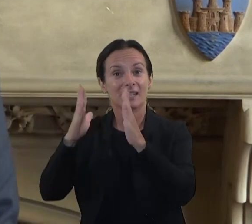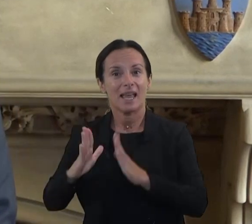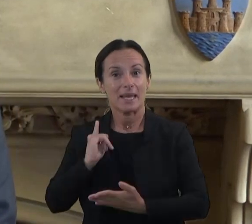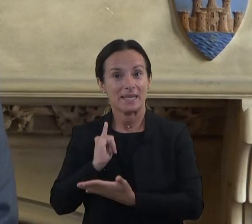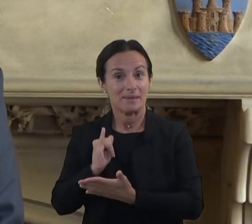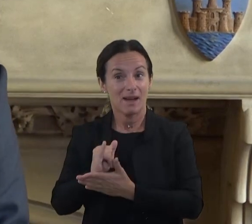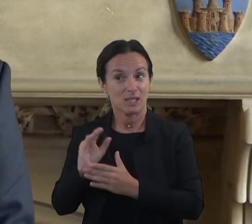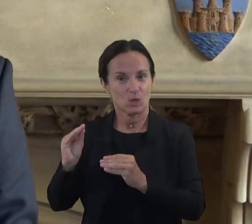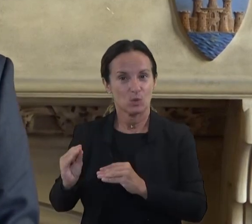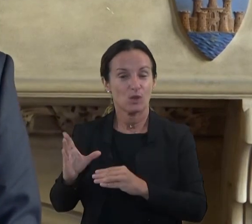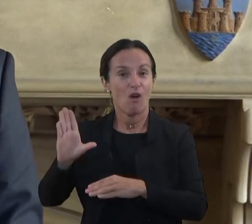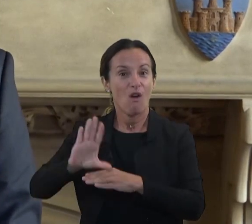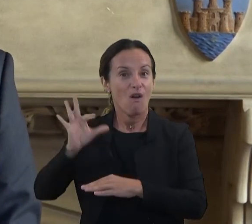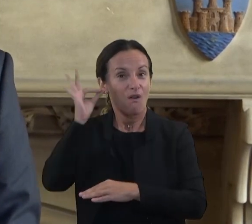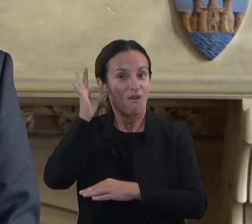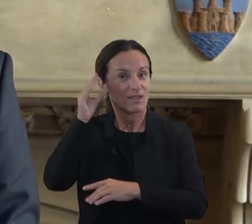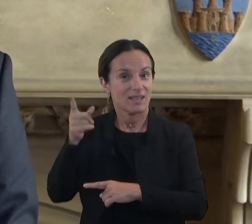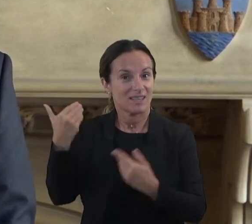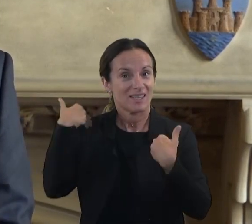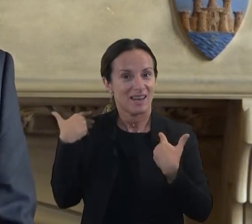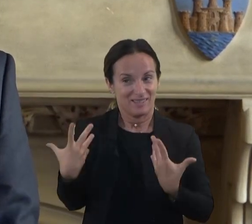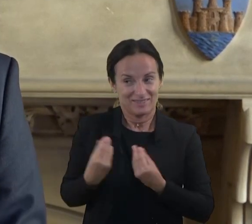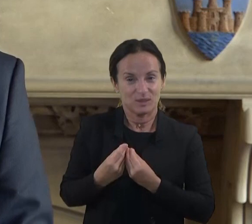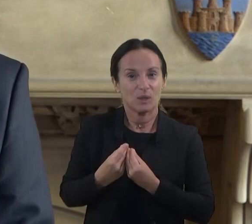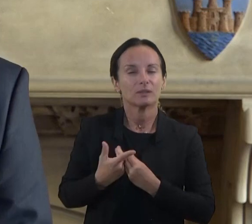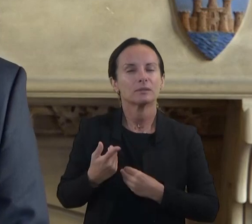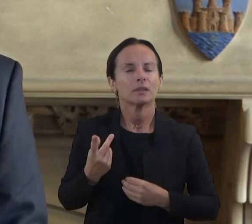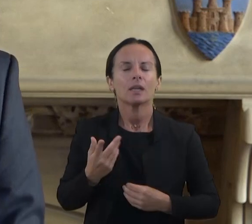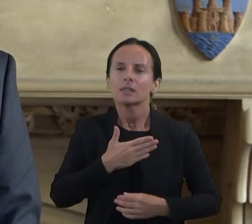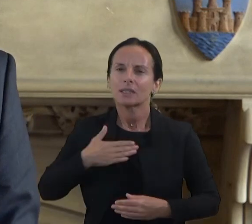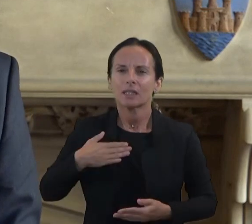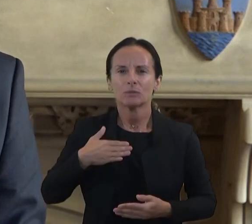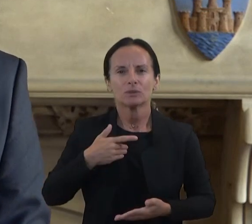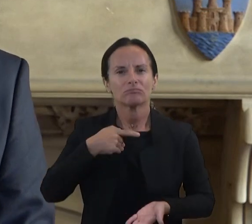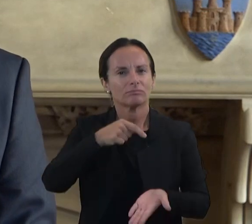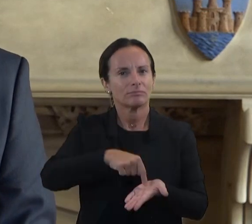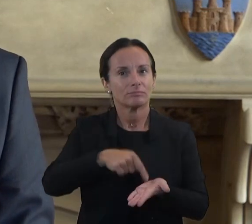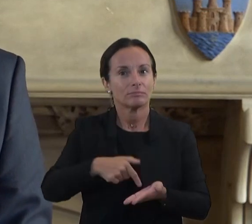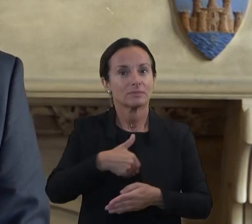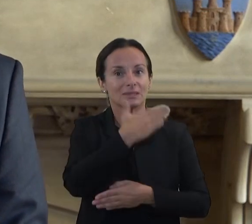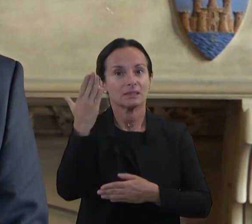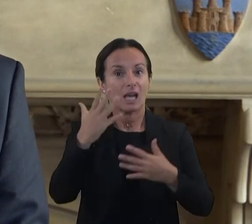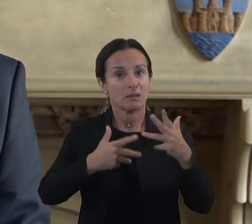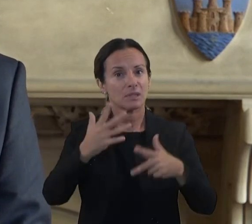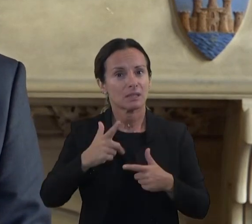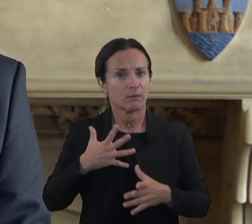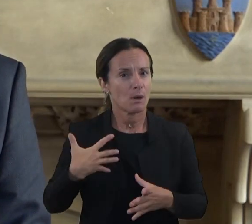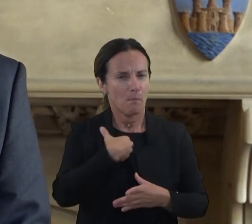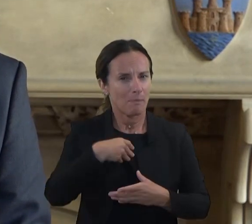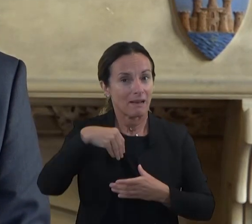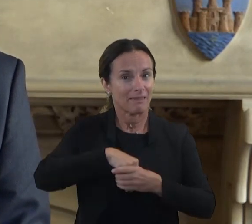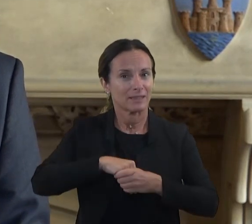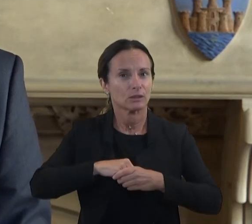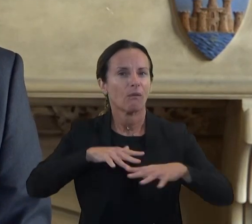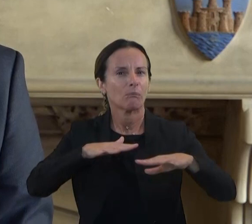nos acompaña la consellera, pues queremos reivindicar también el papel de las administraciones en ese trabajo y